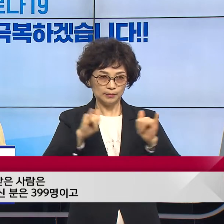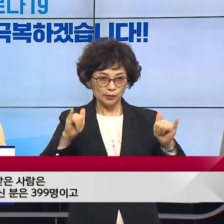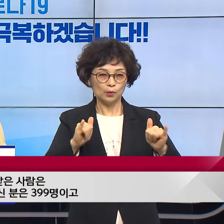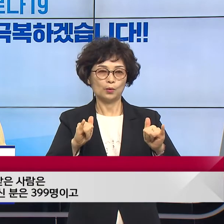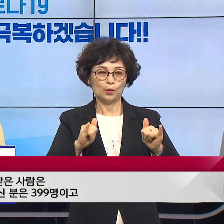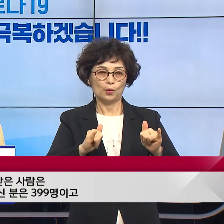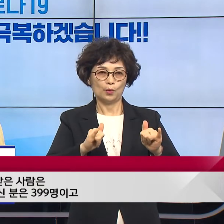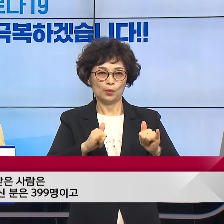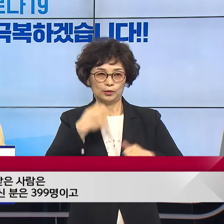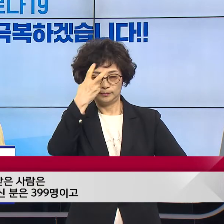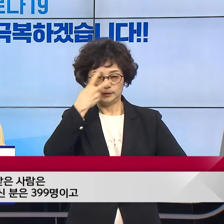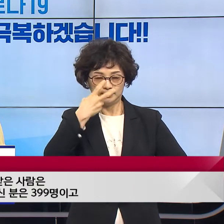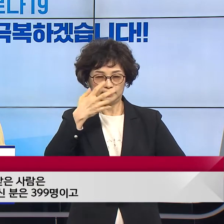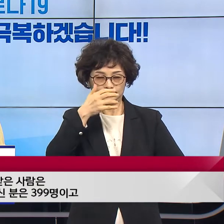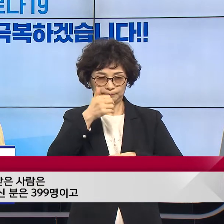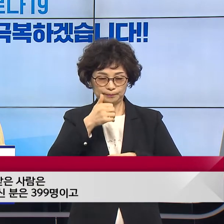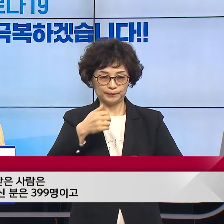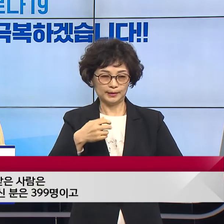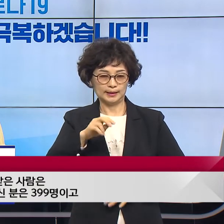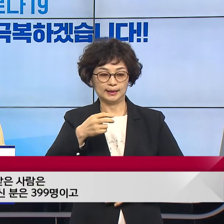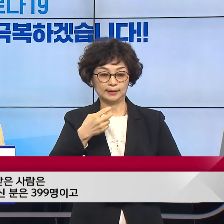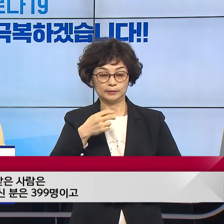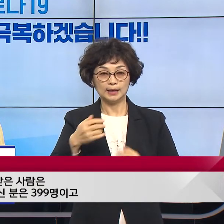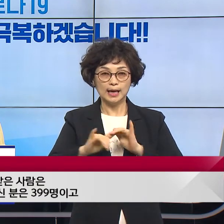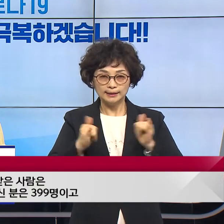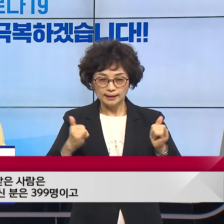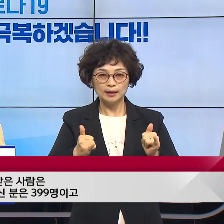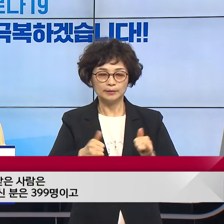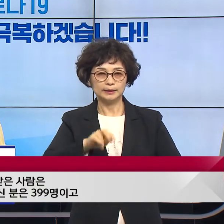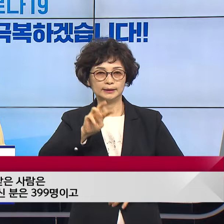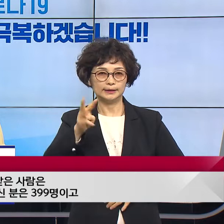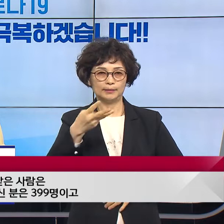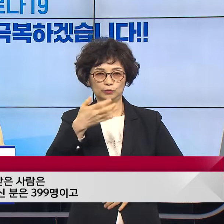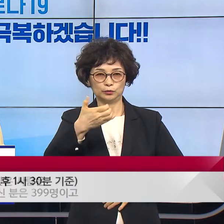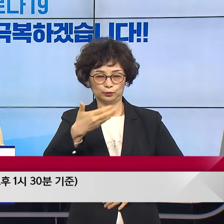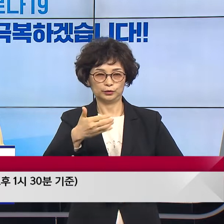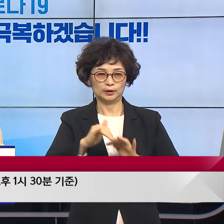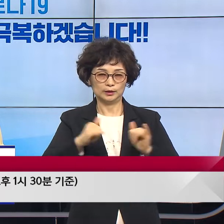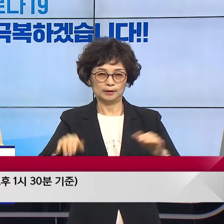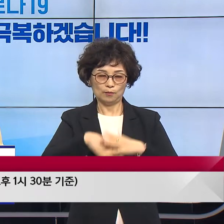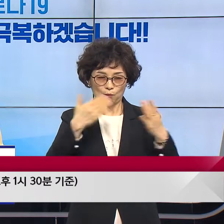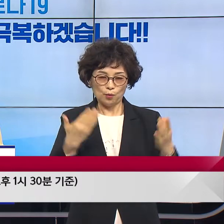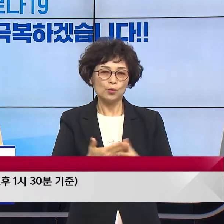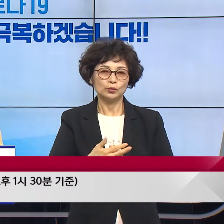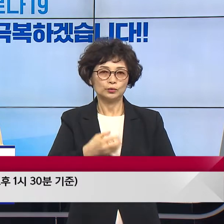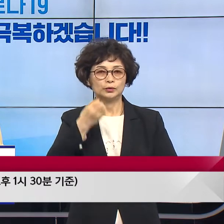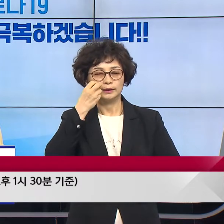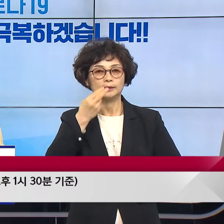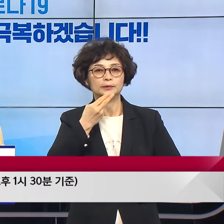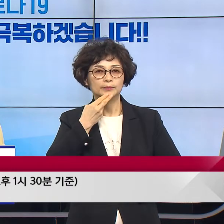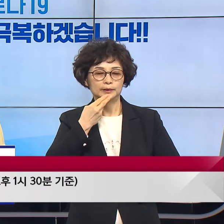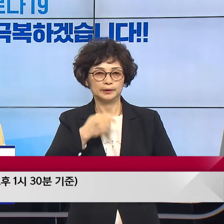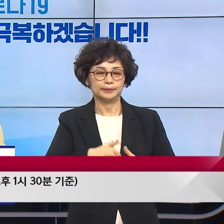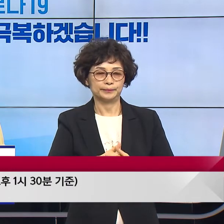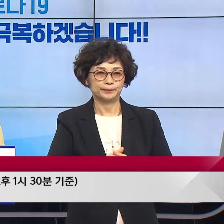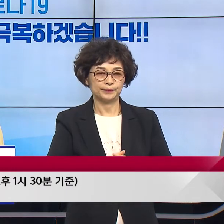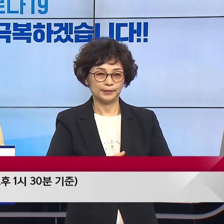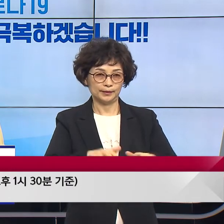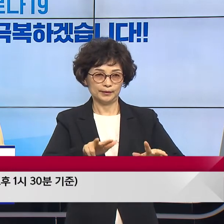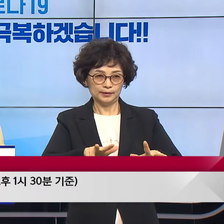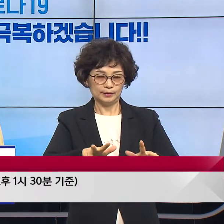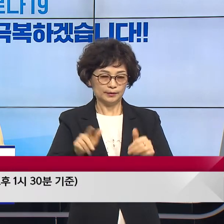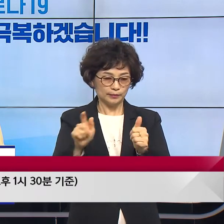239명이며 검사를 시행하신 분은 399명이고 결과는 모두 음성이었습니다.